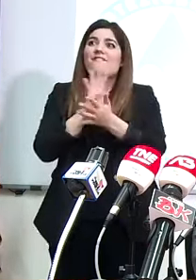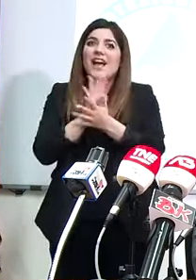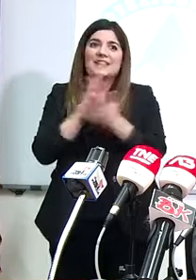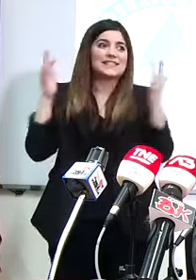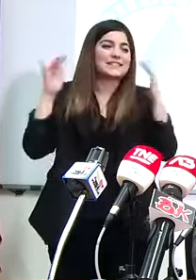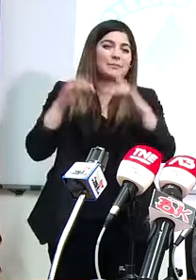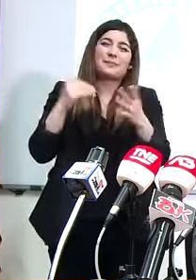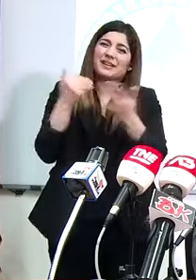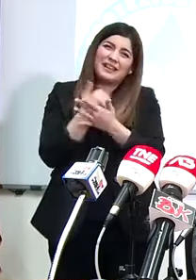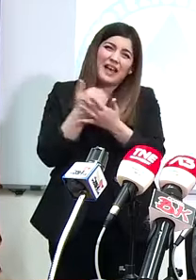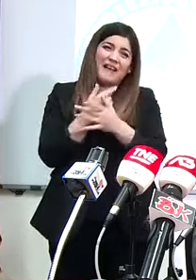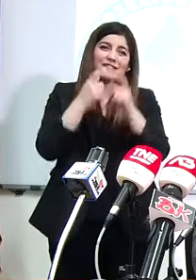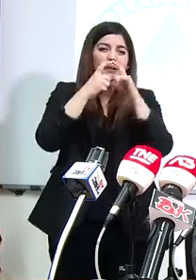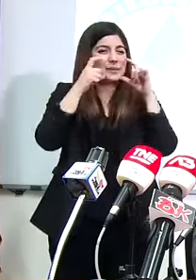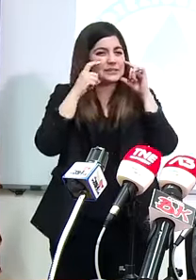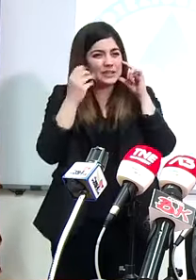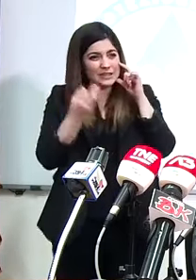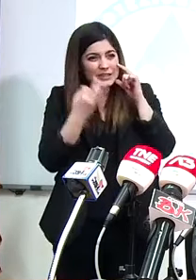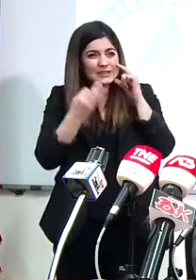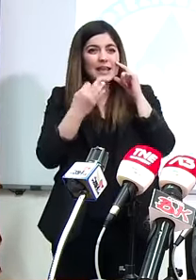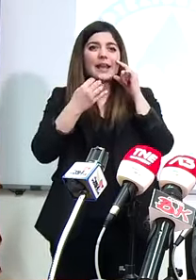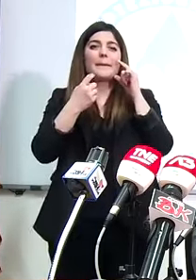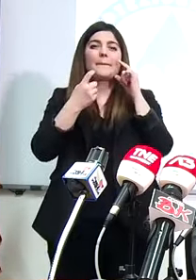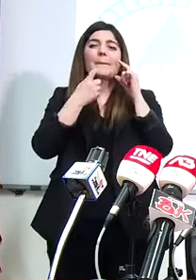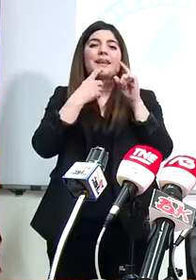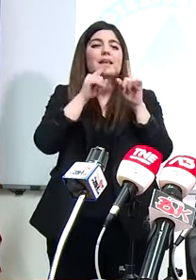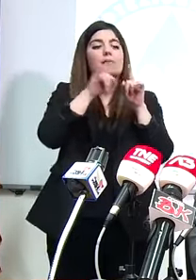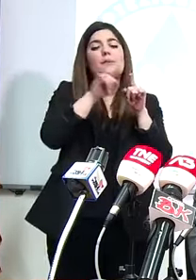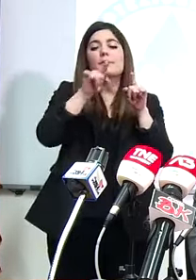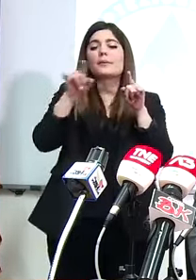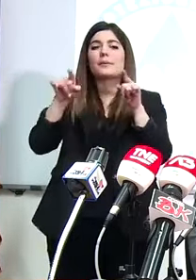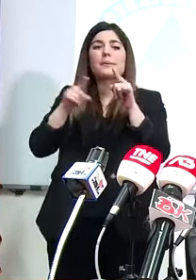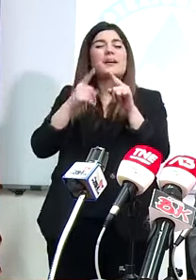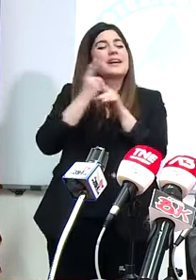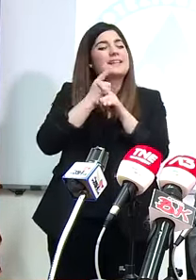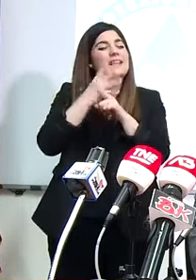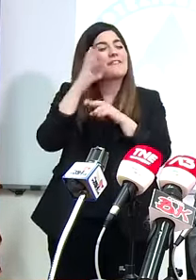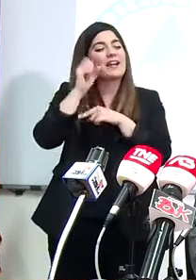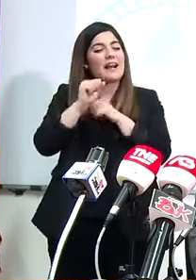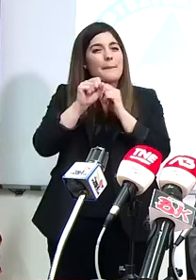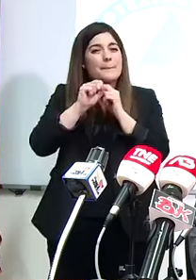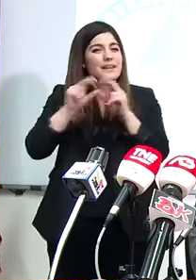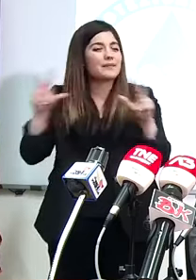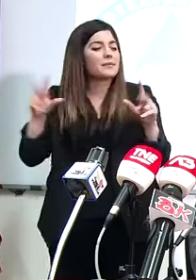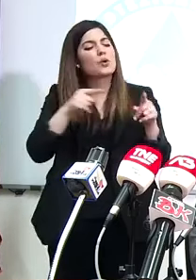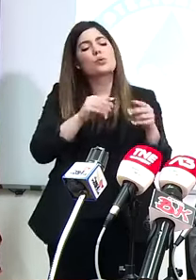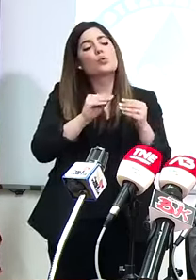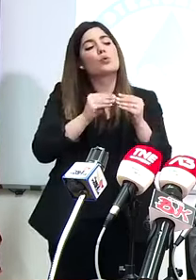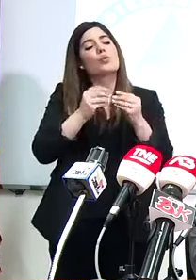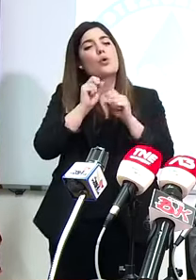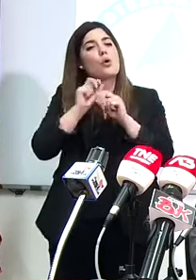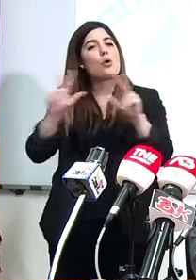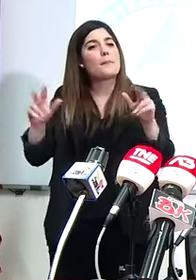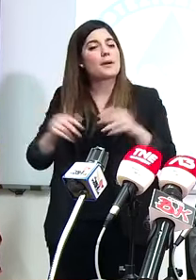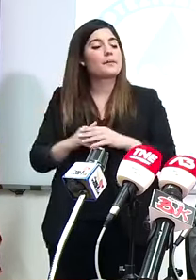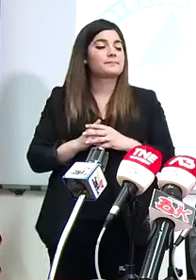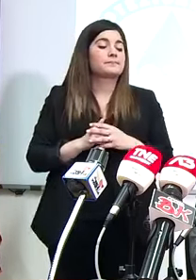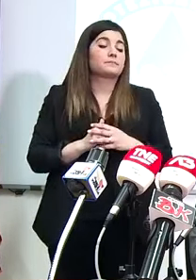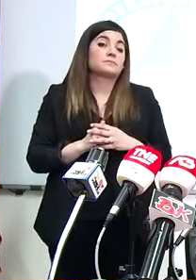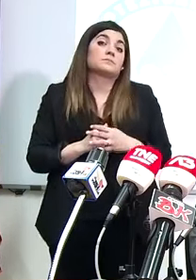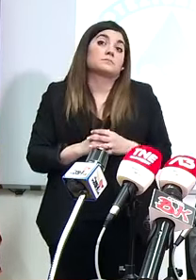della barricata ci vive perché sai cioè nel momento in cui noi abbandoniamo